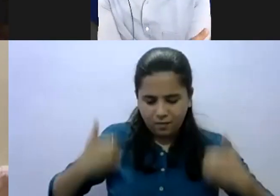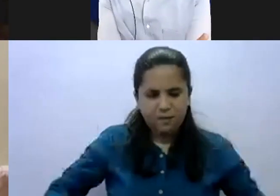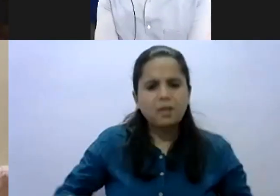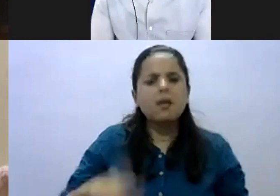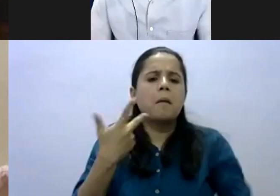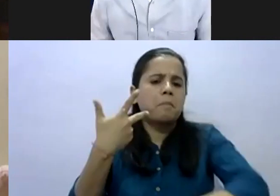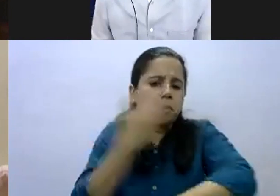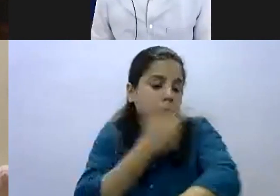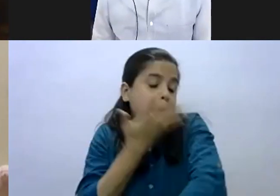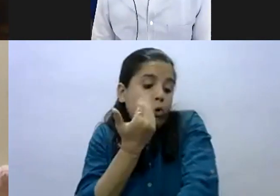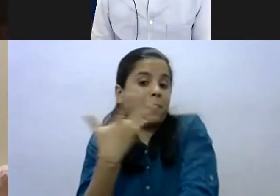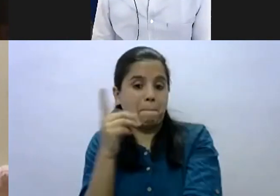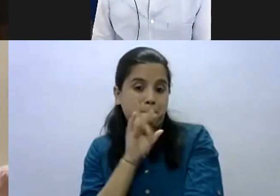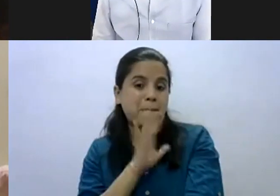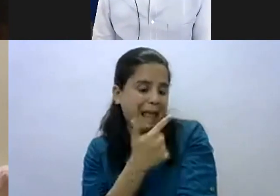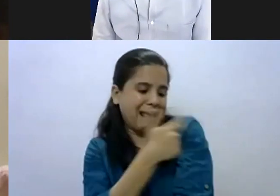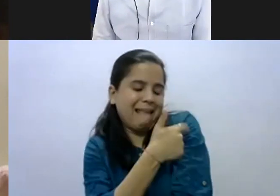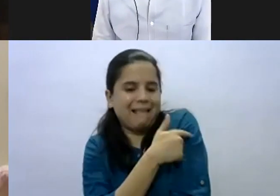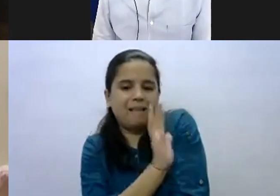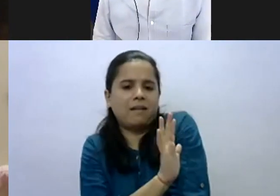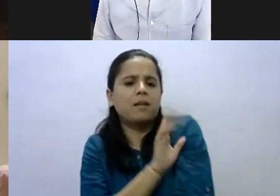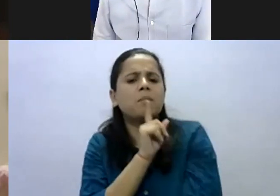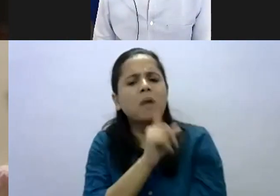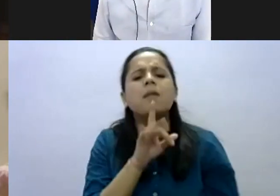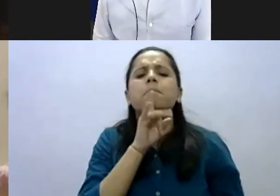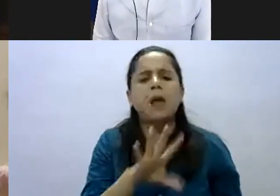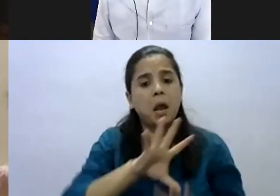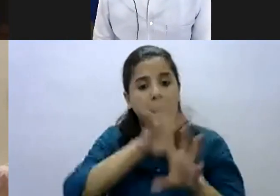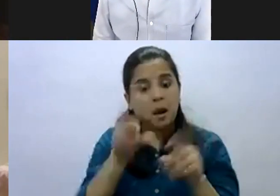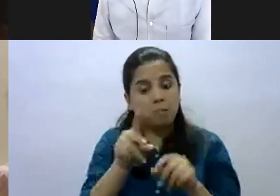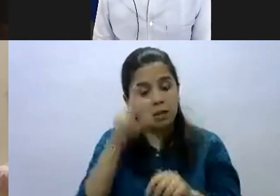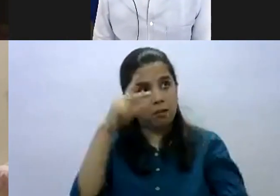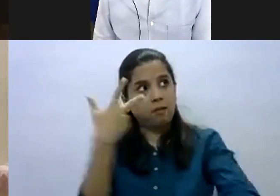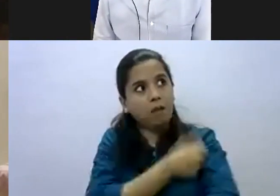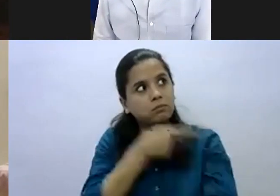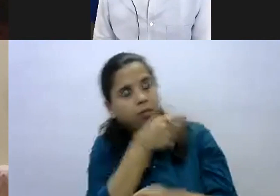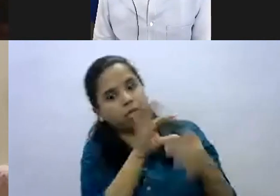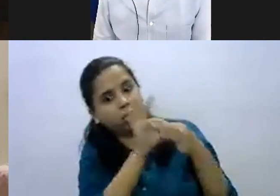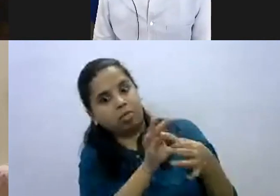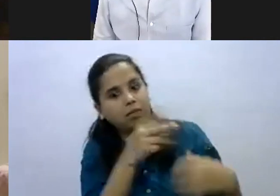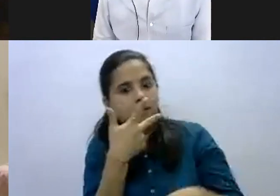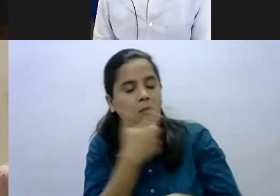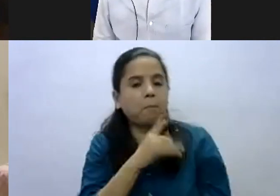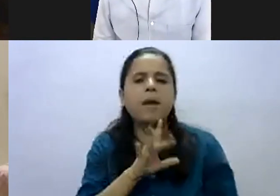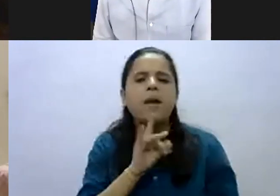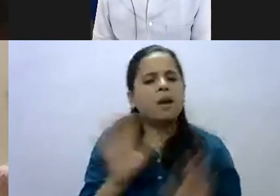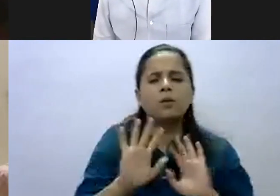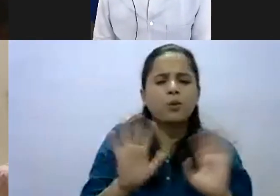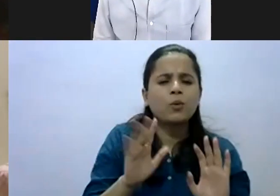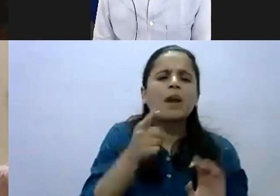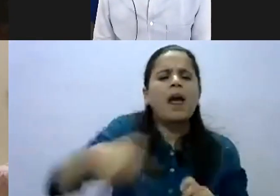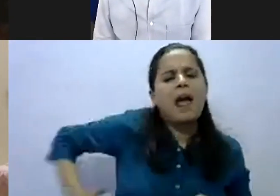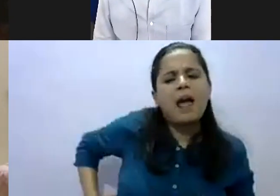दिया गया है, right? So every pain after the vaccine cannot be because of vaccine. If you're having backache, think of it as